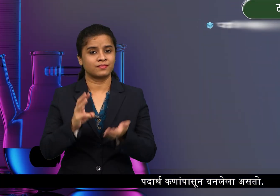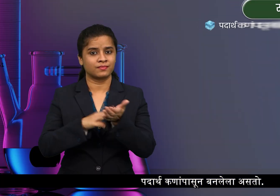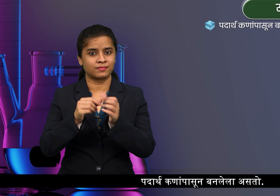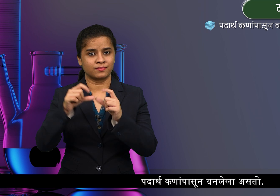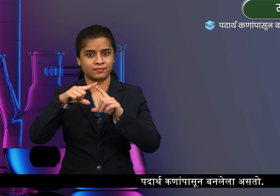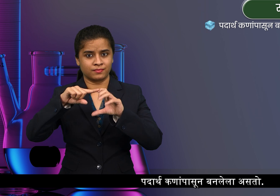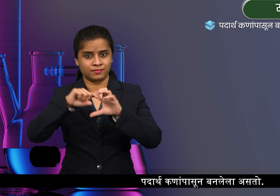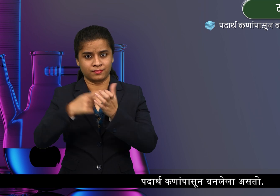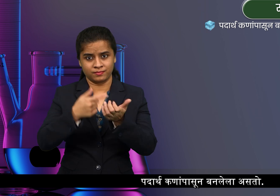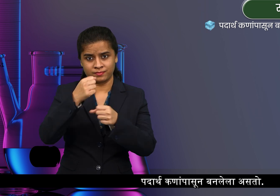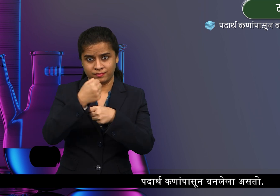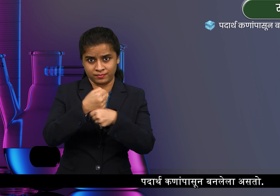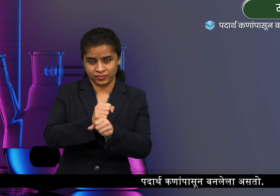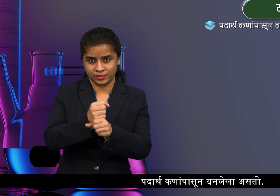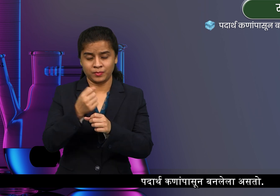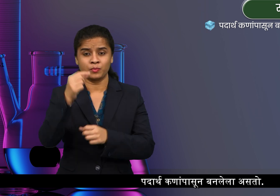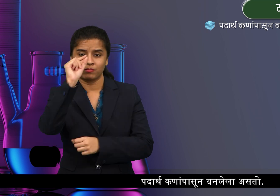पदार्थ कणांपासून बनले जातात.